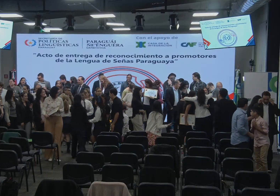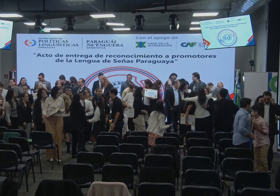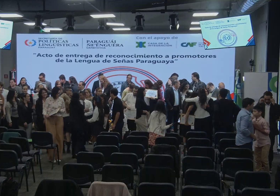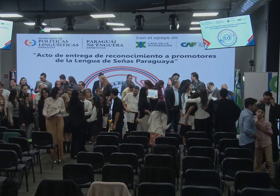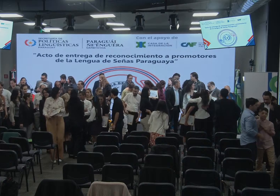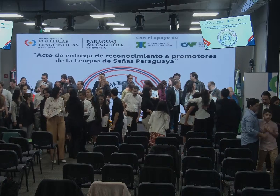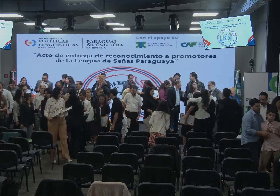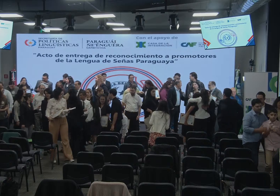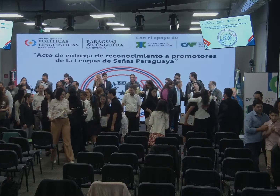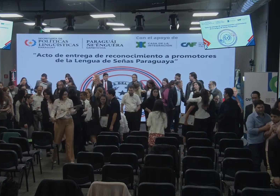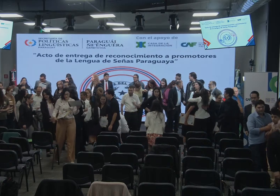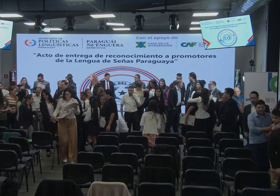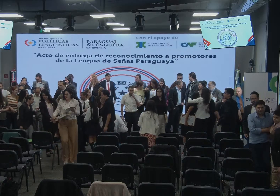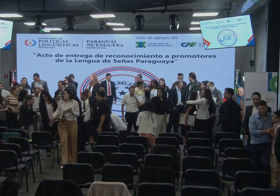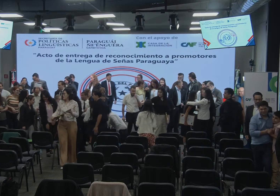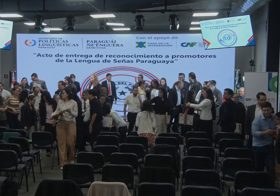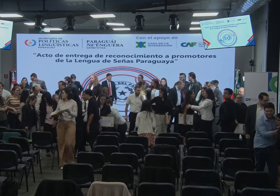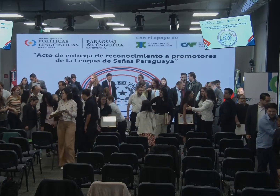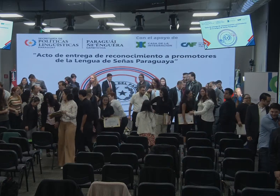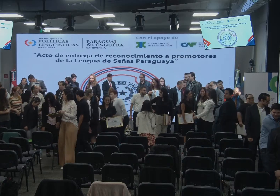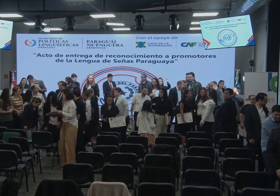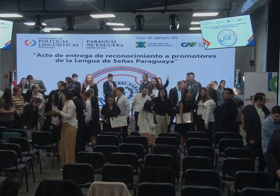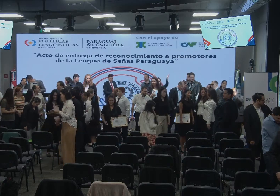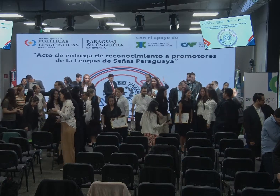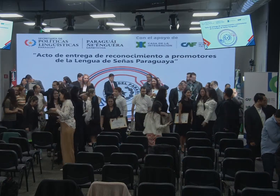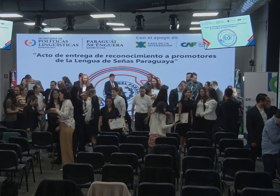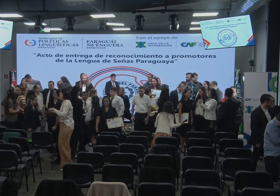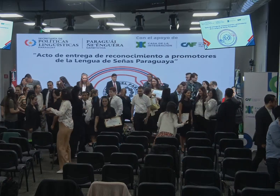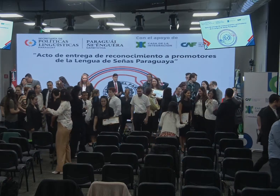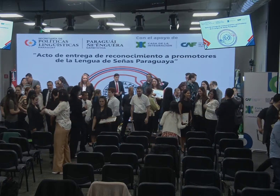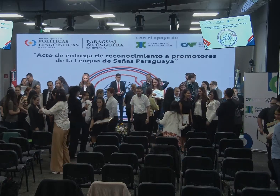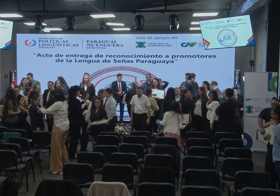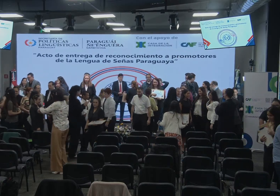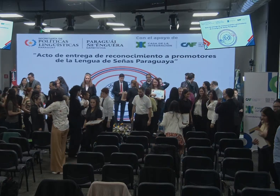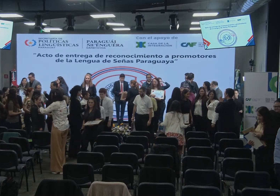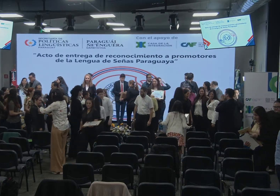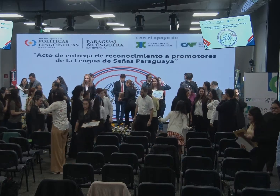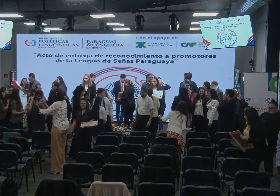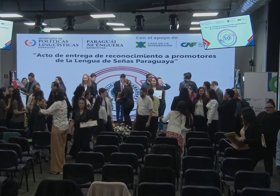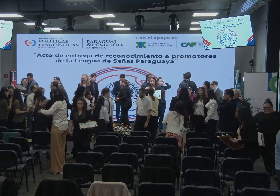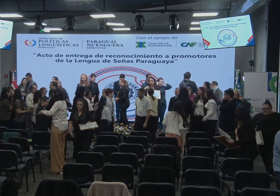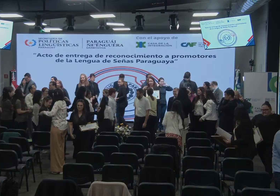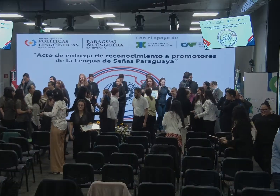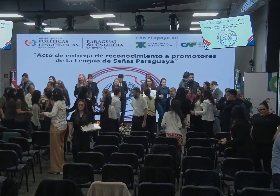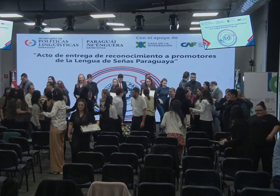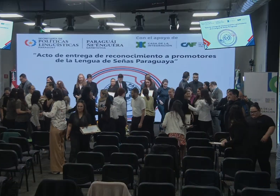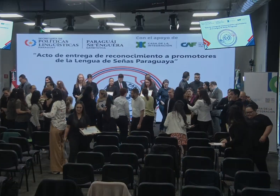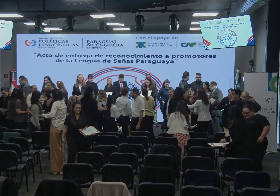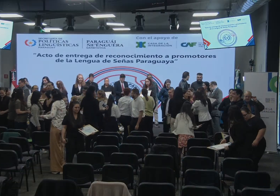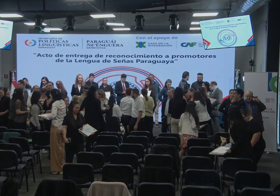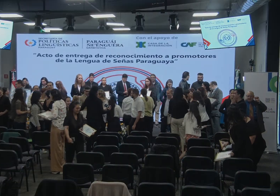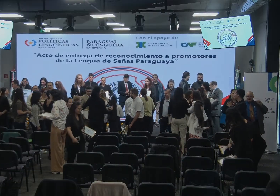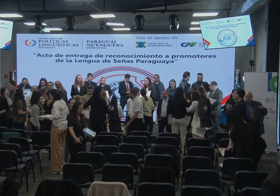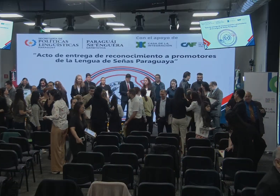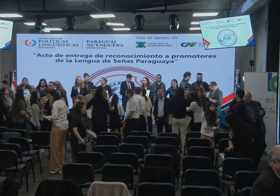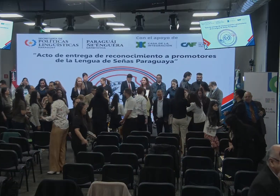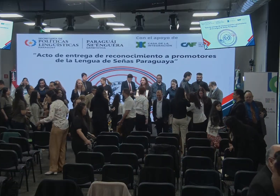De esta manera damos por culminado el acto de entrega de reconocimiento a los promotores de la lengua de señas